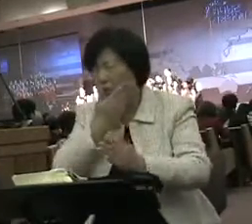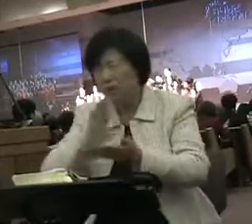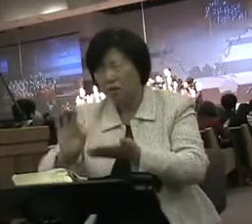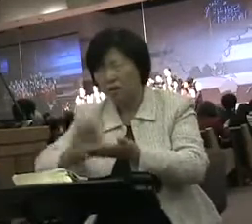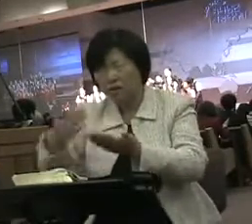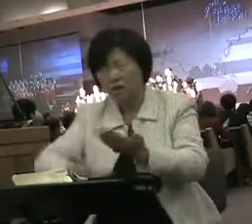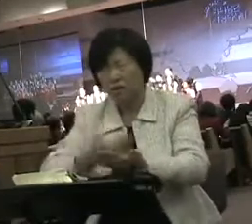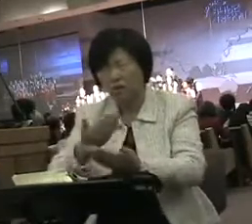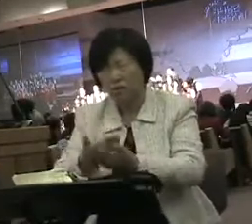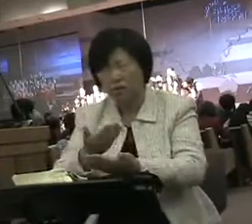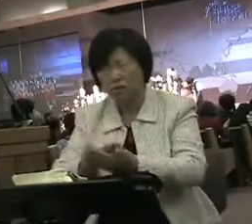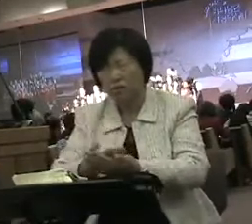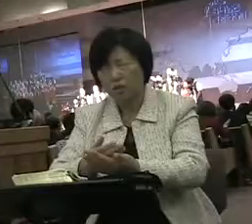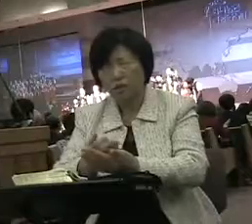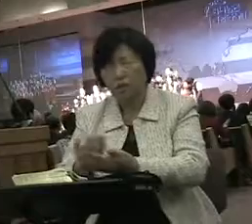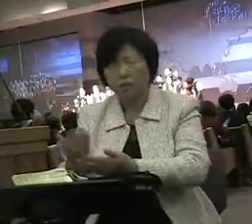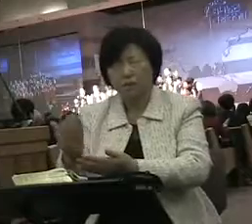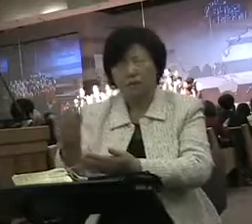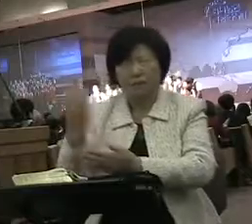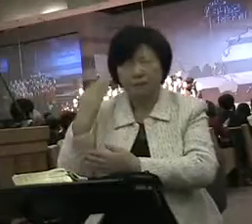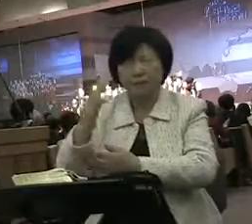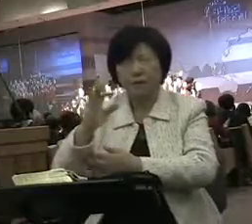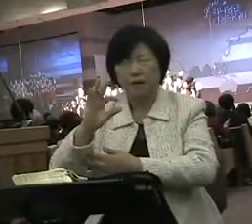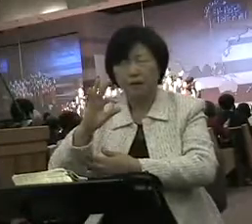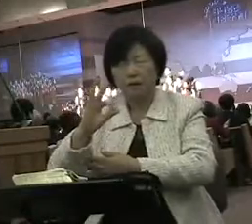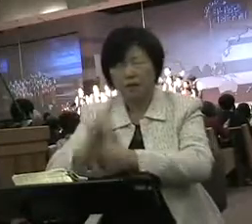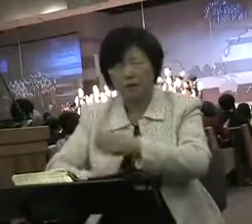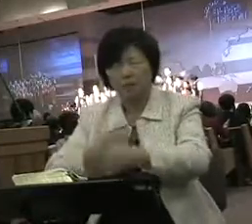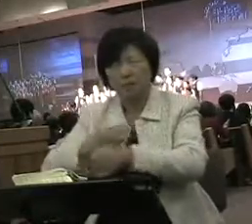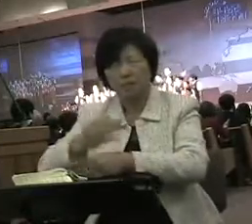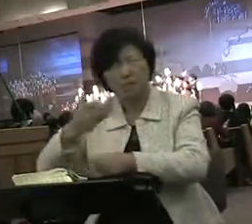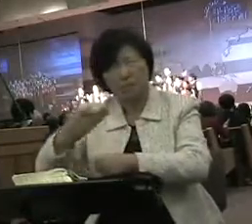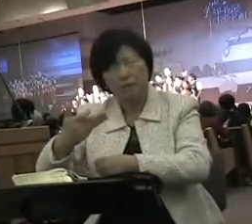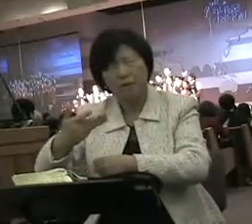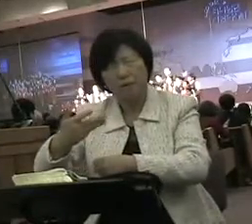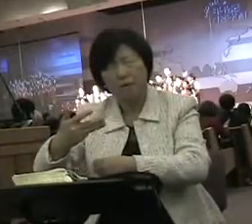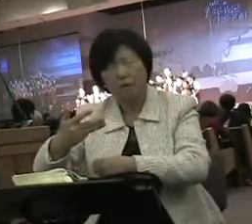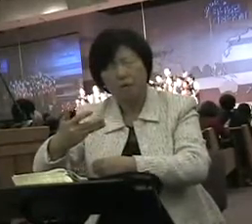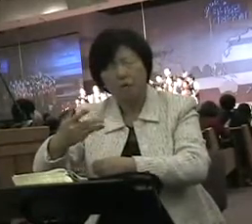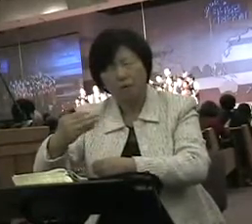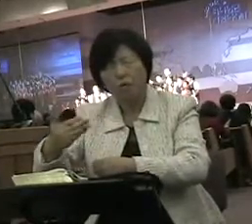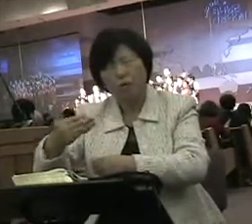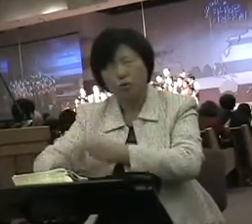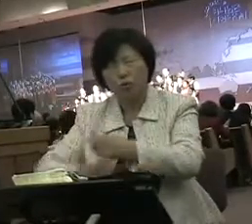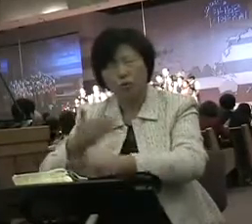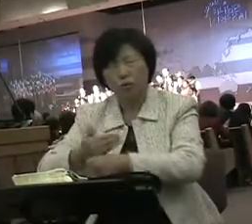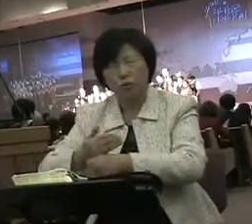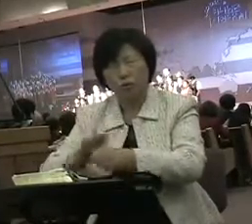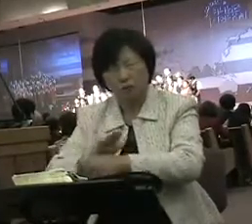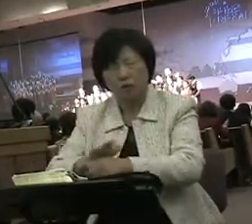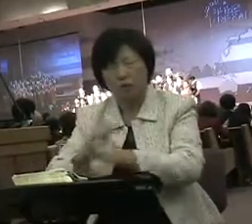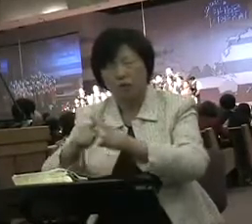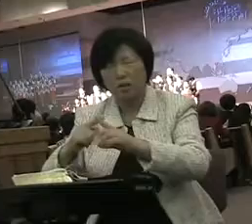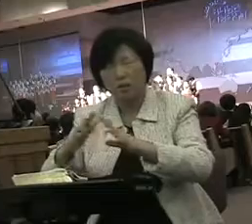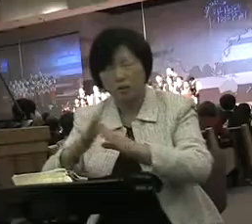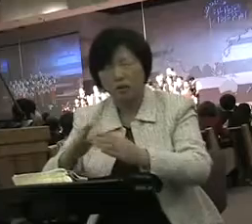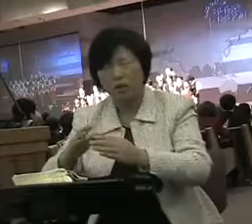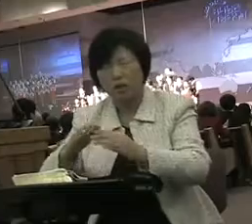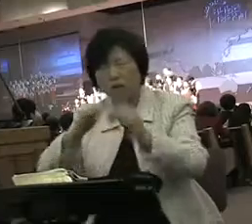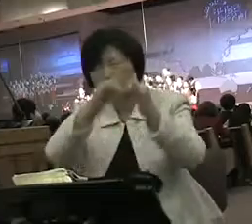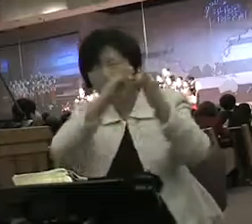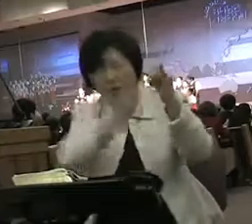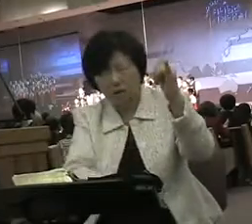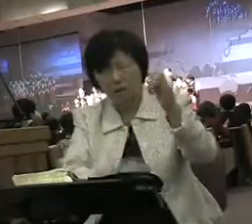하여 주시옵소서. 지난 18년, 19년간 남가주 사랑의 교회를 통해 역사하신 하나님, 이제 역사를